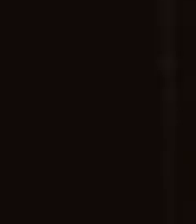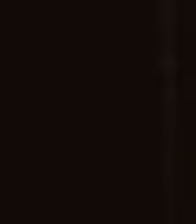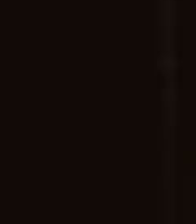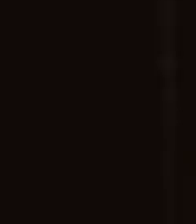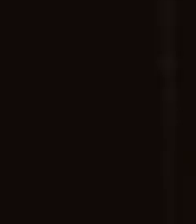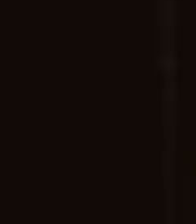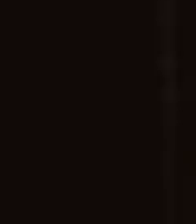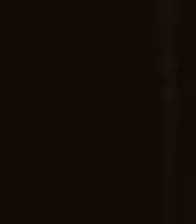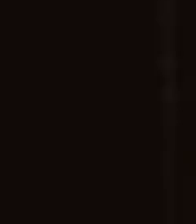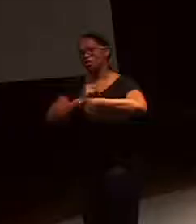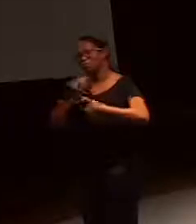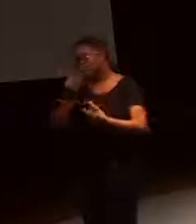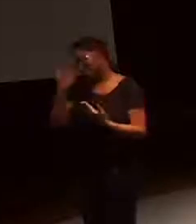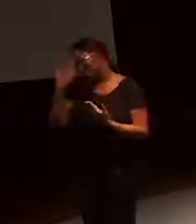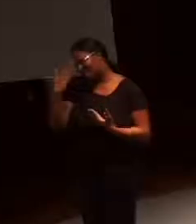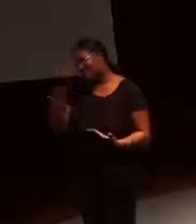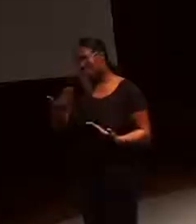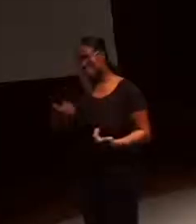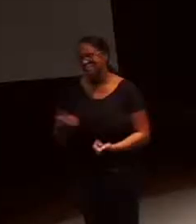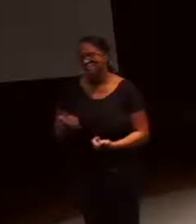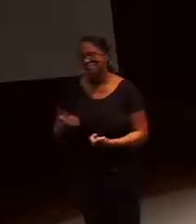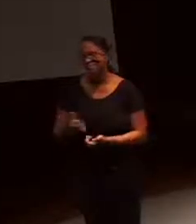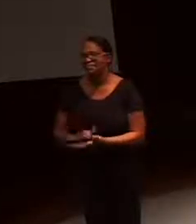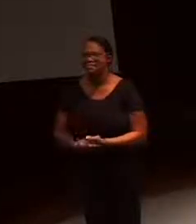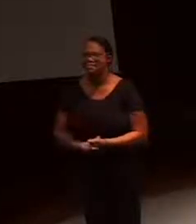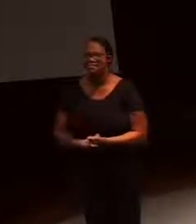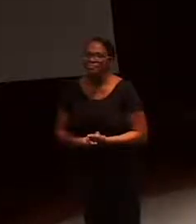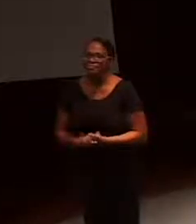de amor. Obrigado.